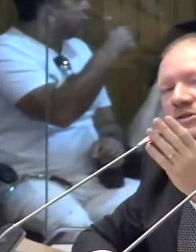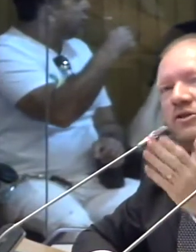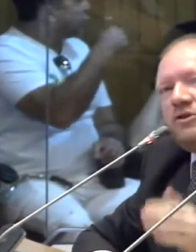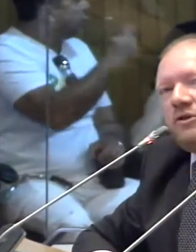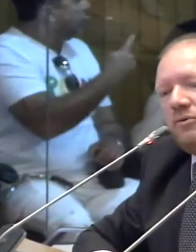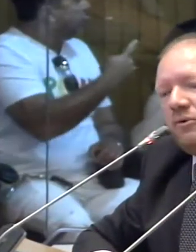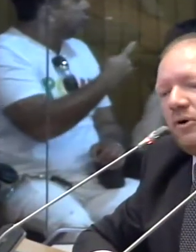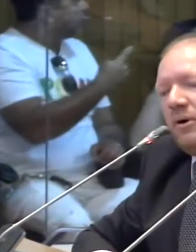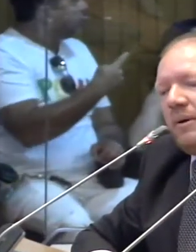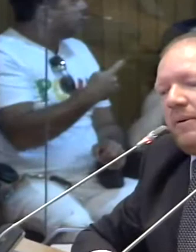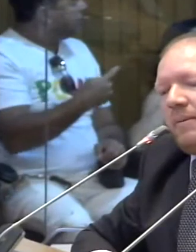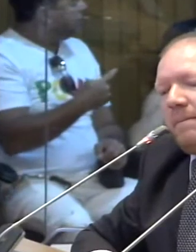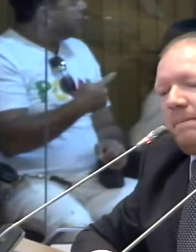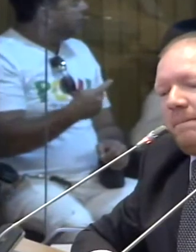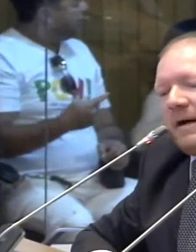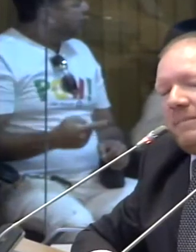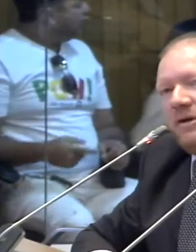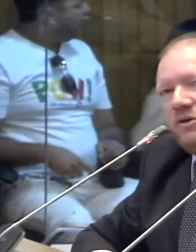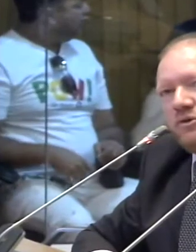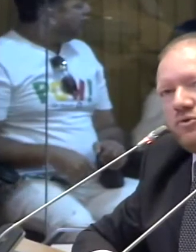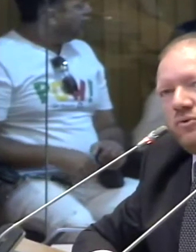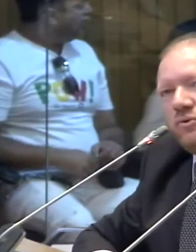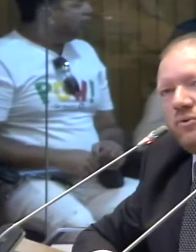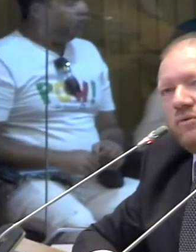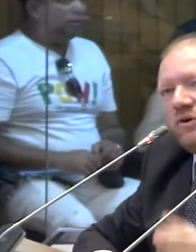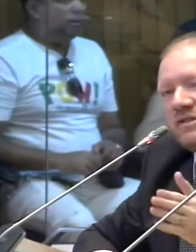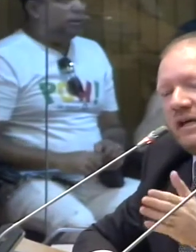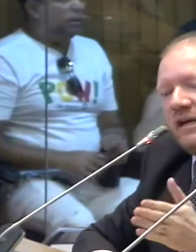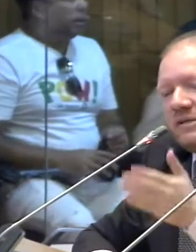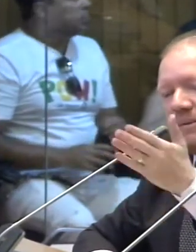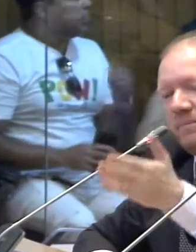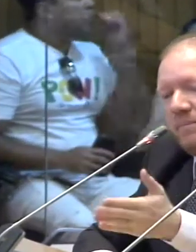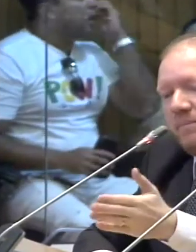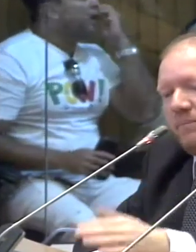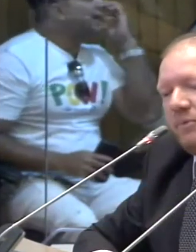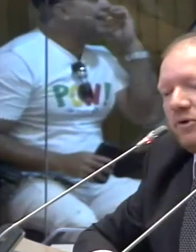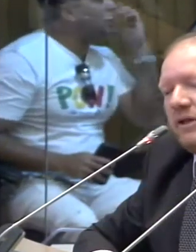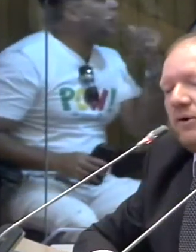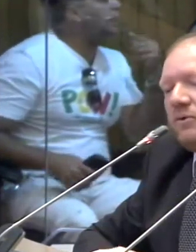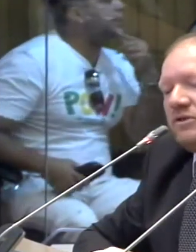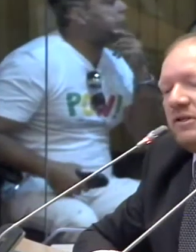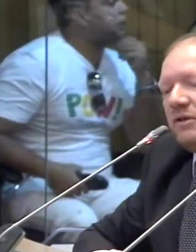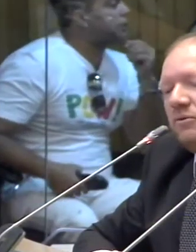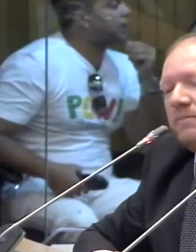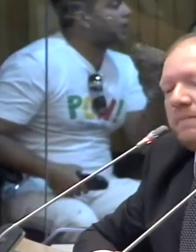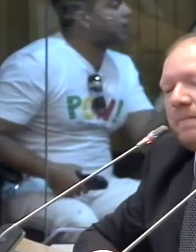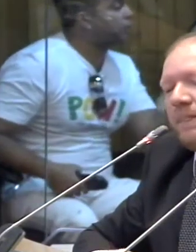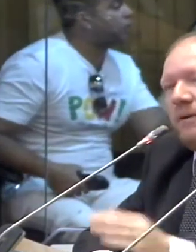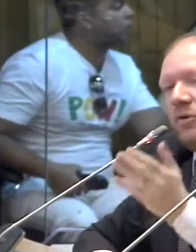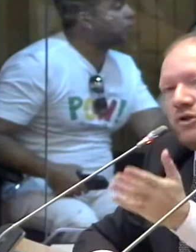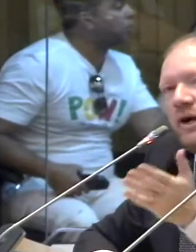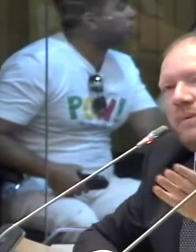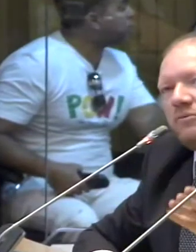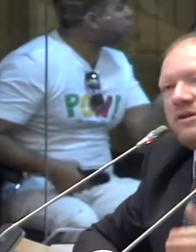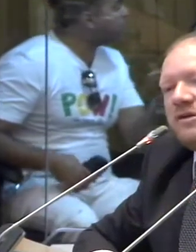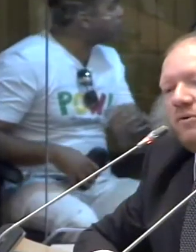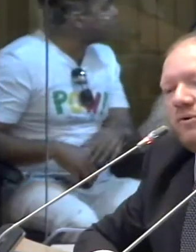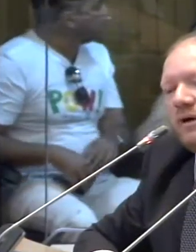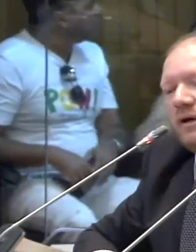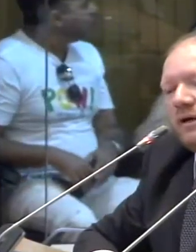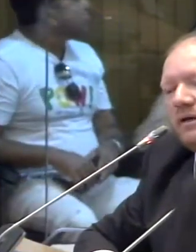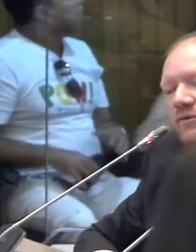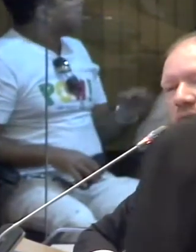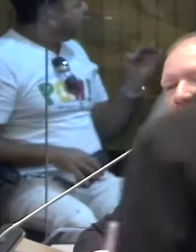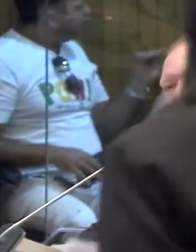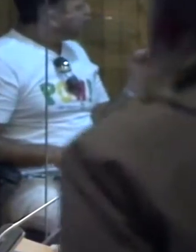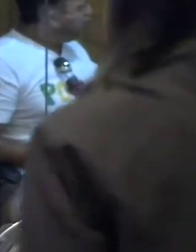próprios. Nesse sentido, parabenizo Vossa Excelência por ter conseguido mostrar para o